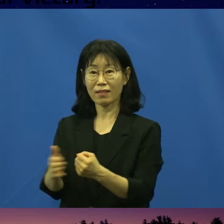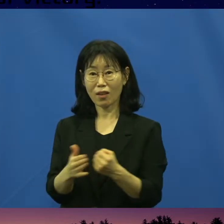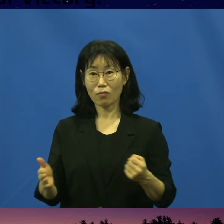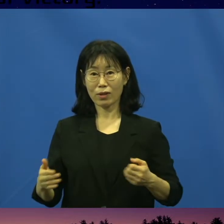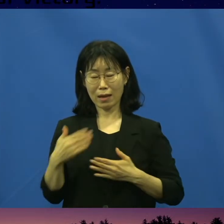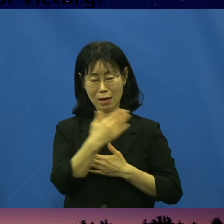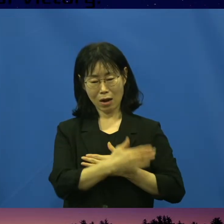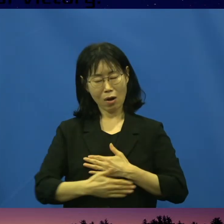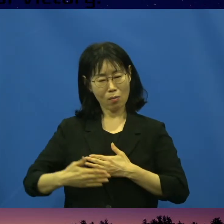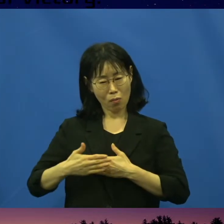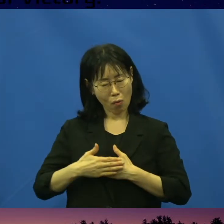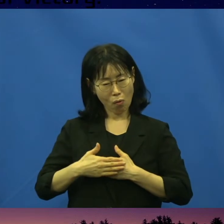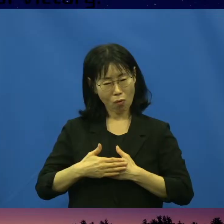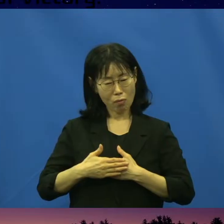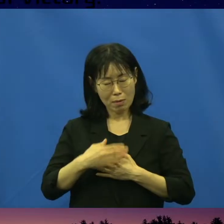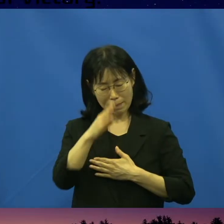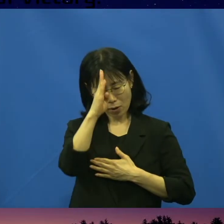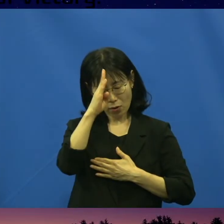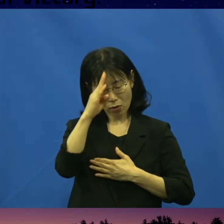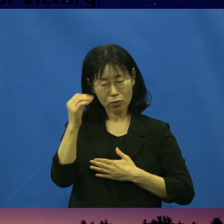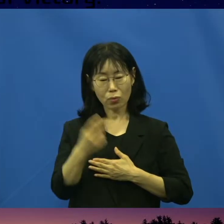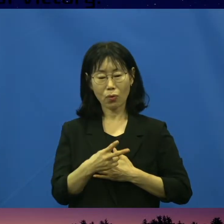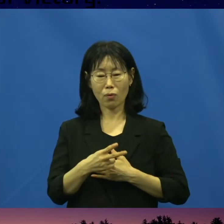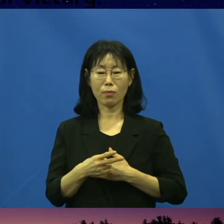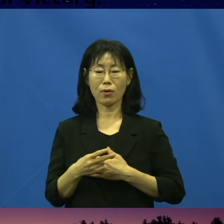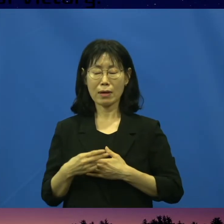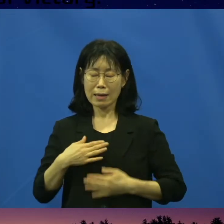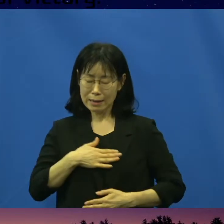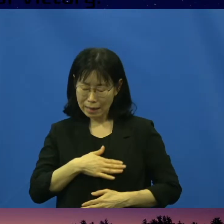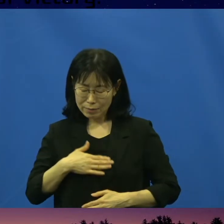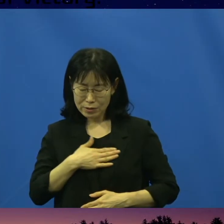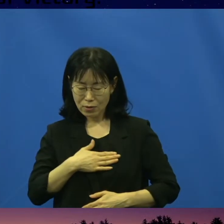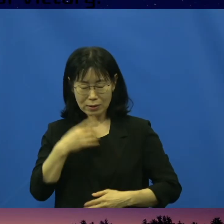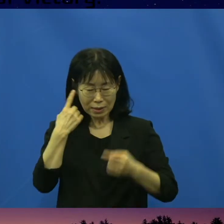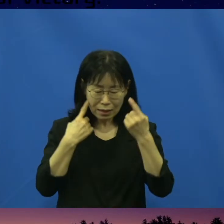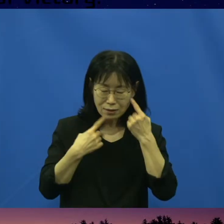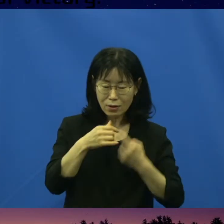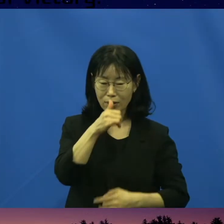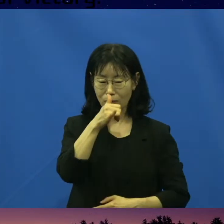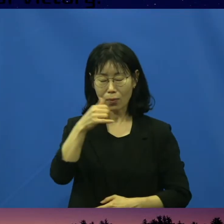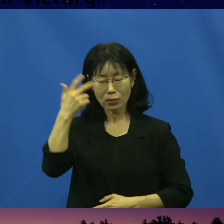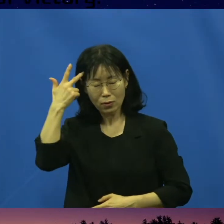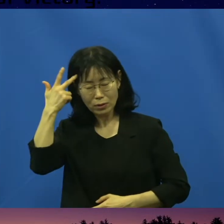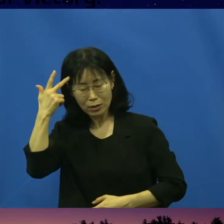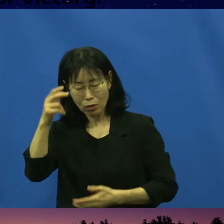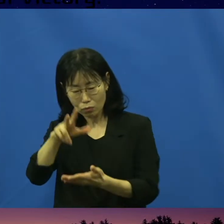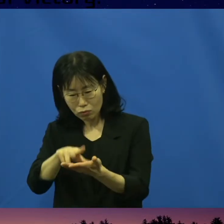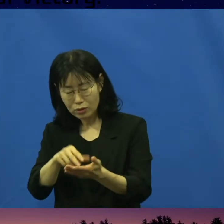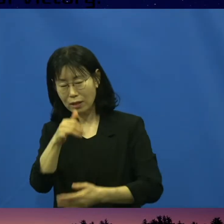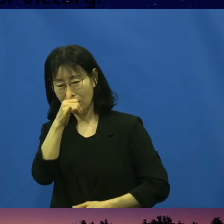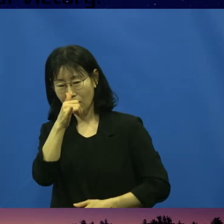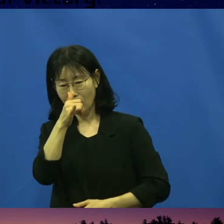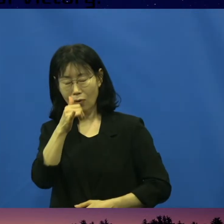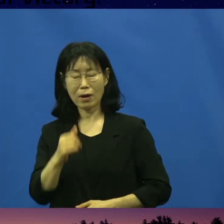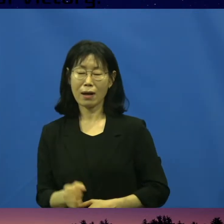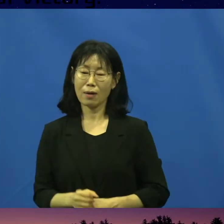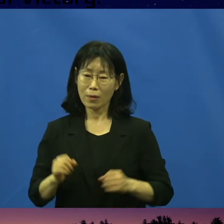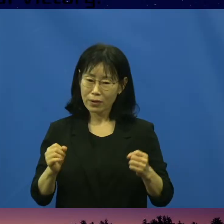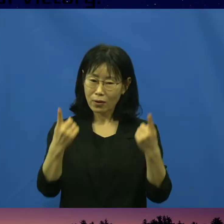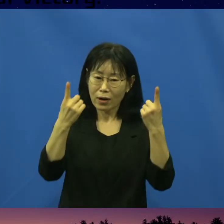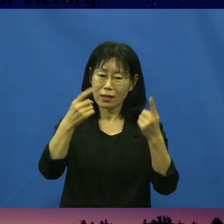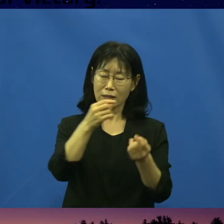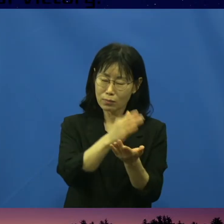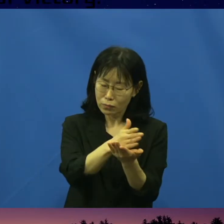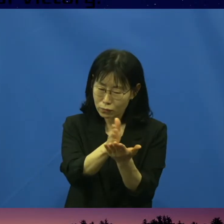신체적인, 정서적인, 감정적인, 사회적인 모든 것으로부터의 그런 고통을 당하는 것입니다.